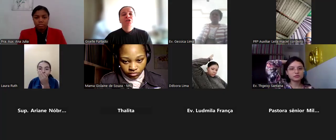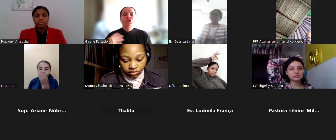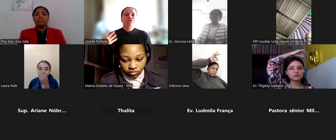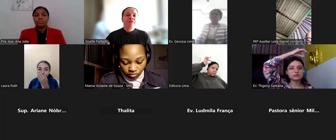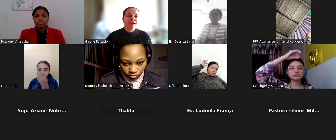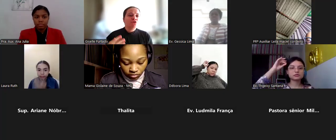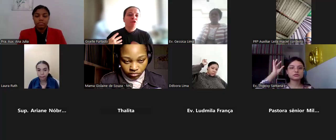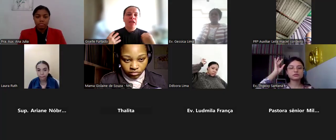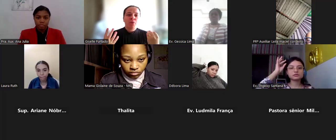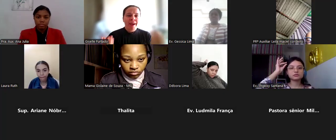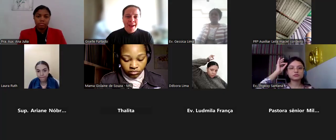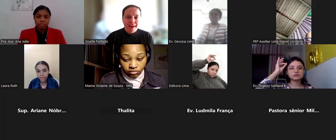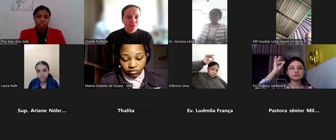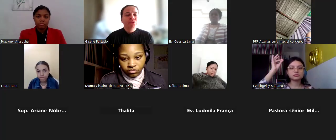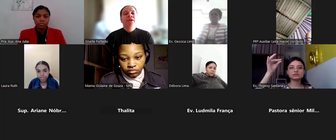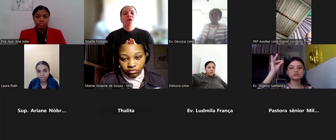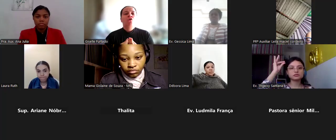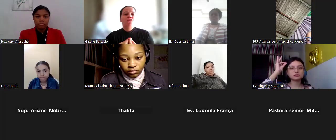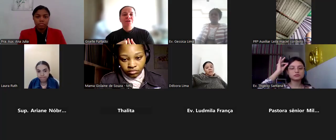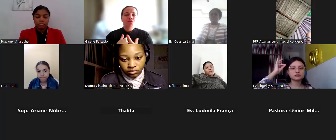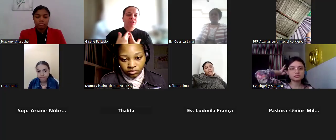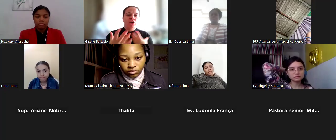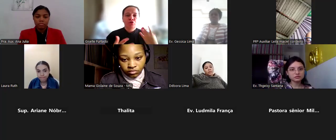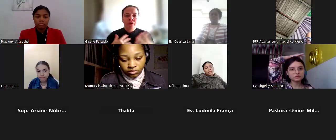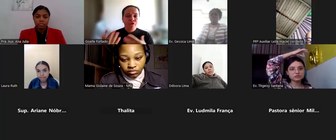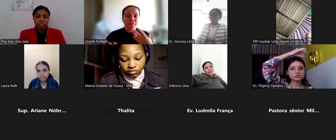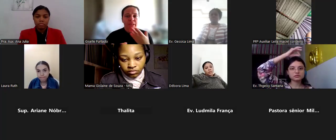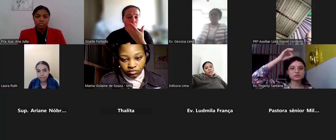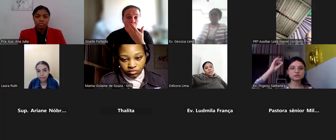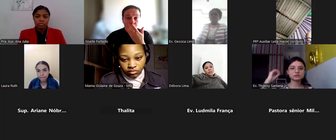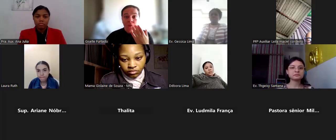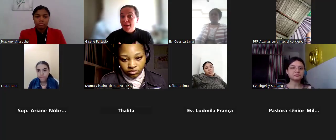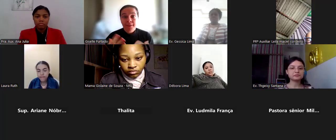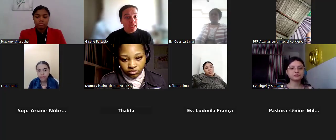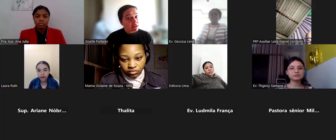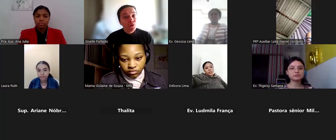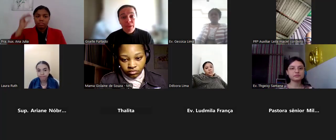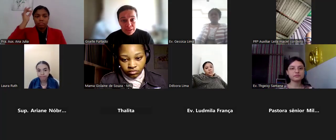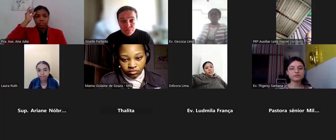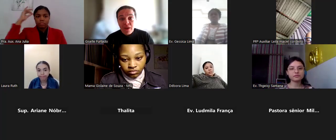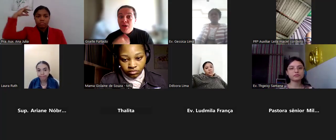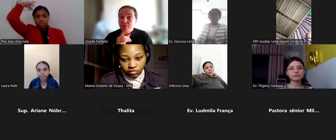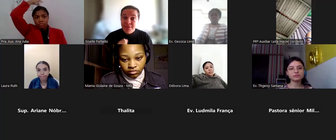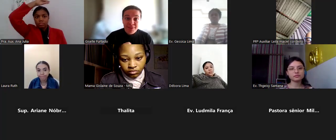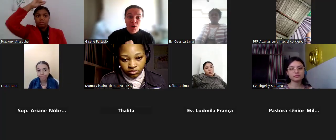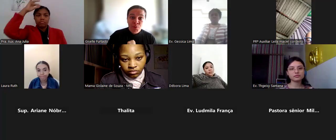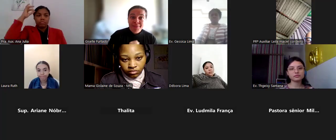gente faz o sinal errado ou faz um sinal de uma forma não muito correta, eles vão e eles falam: não, esse sinal não